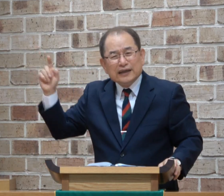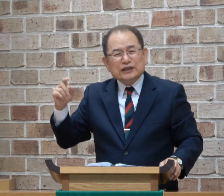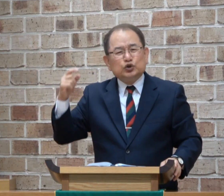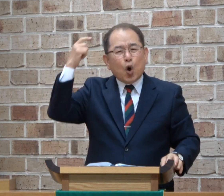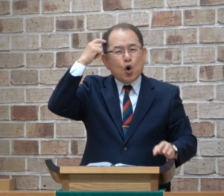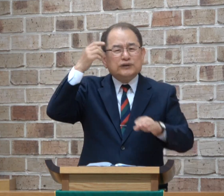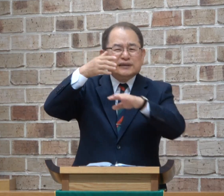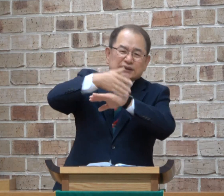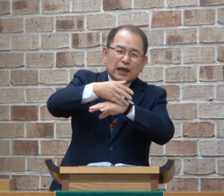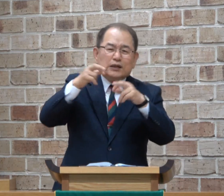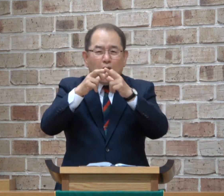정신지체 장애인들처럼